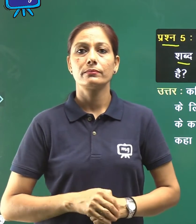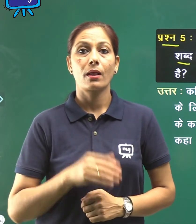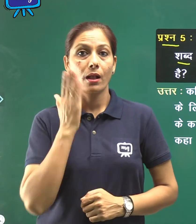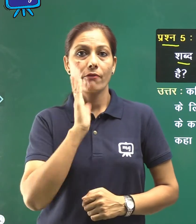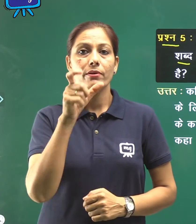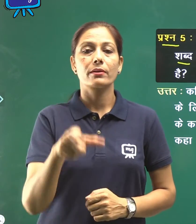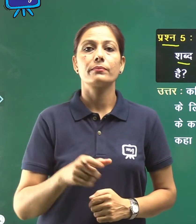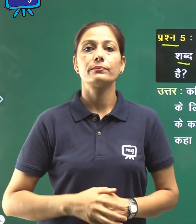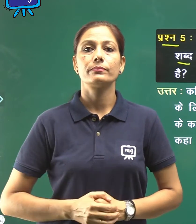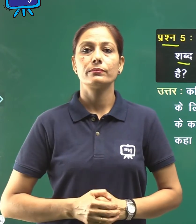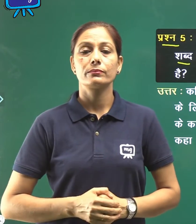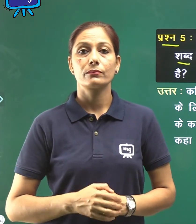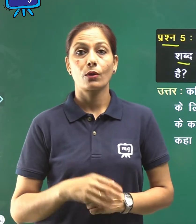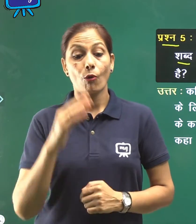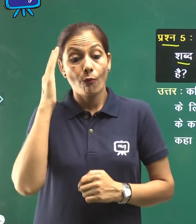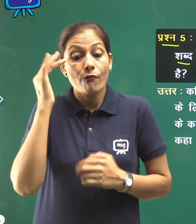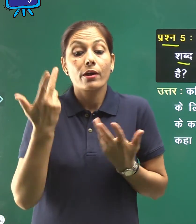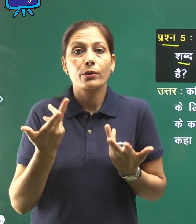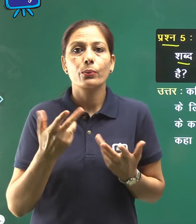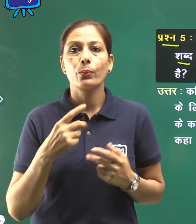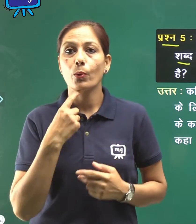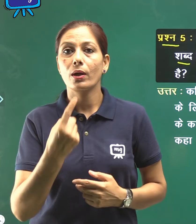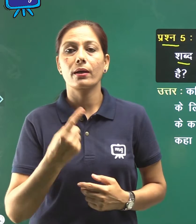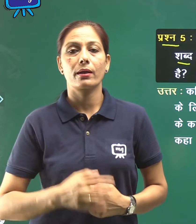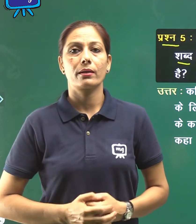कवि क्यों कहा गया है?